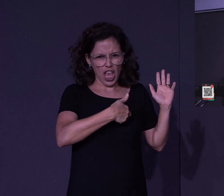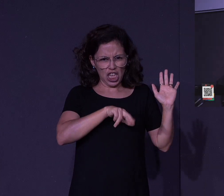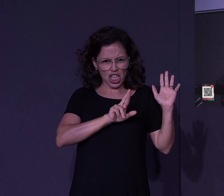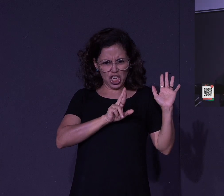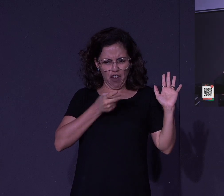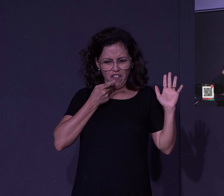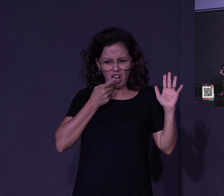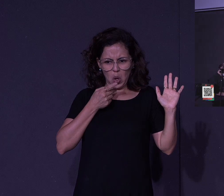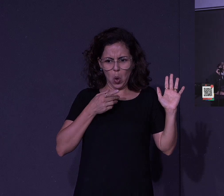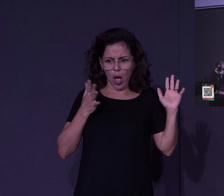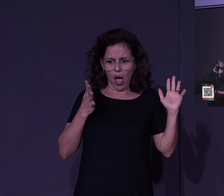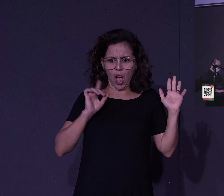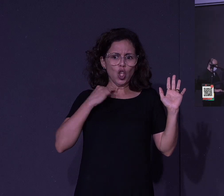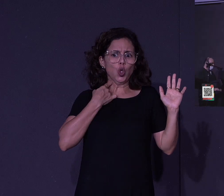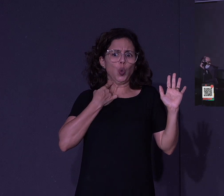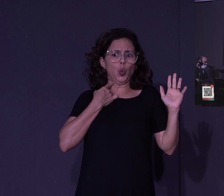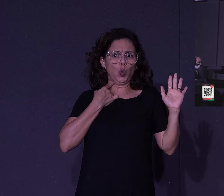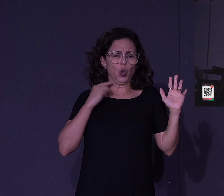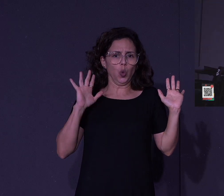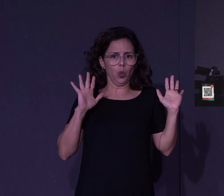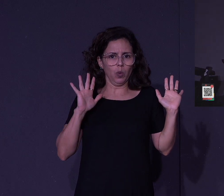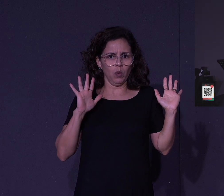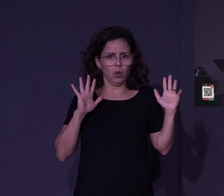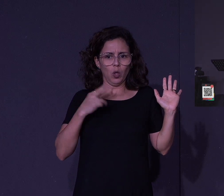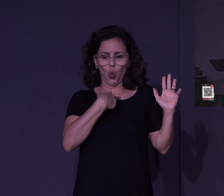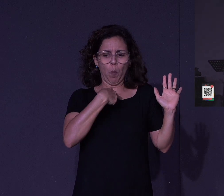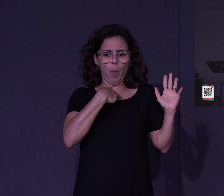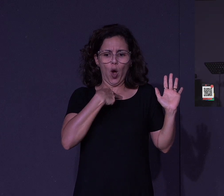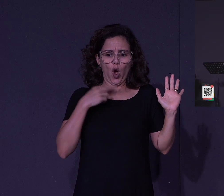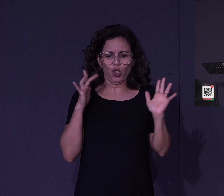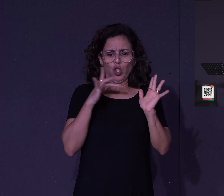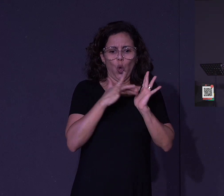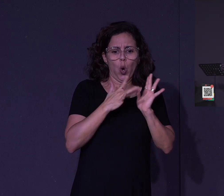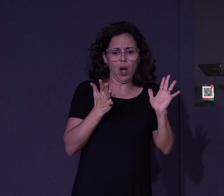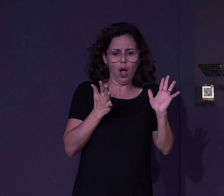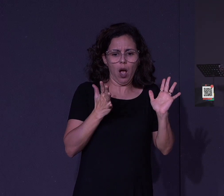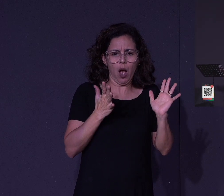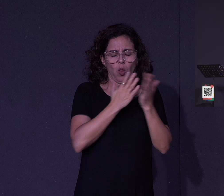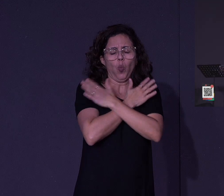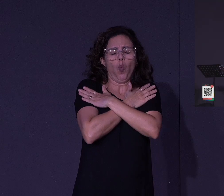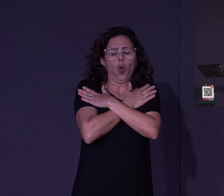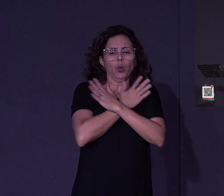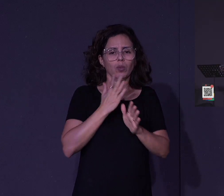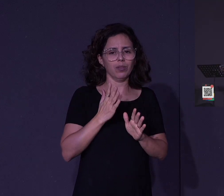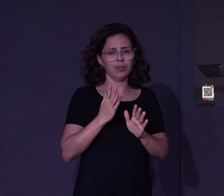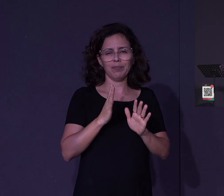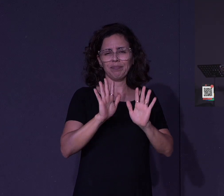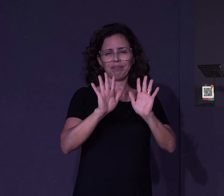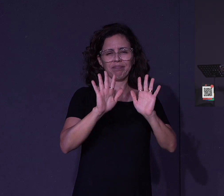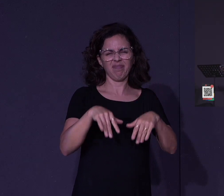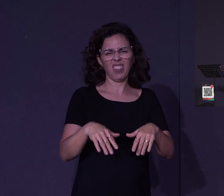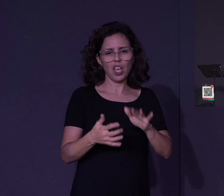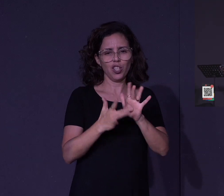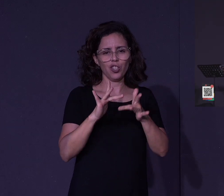cerimonialmente. A religião só tolhe, só cria regras. Jesus veio e disse que a